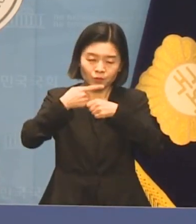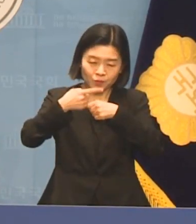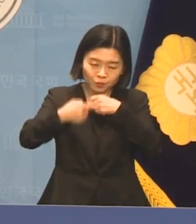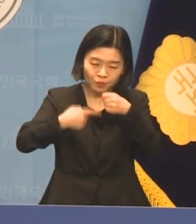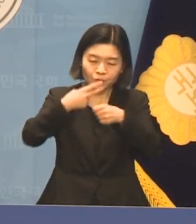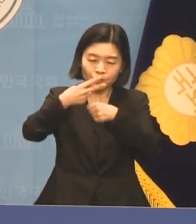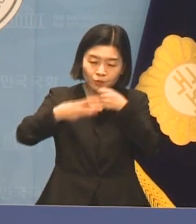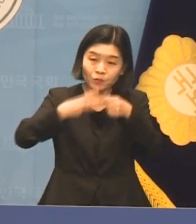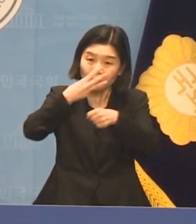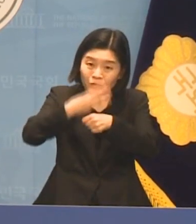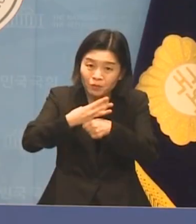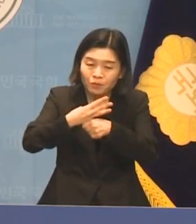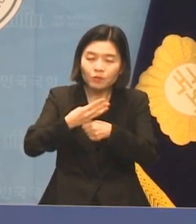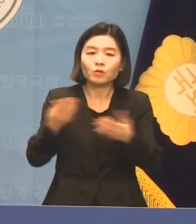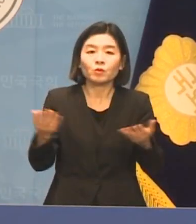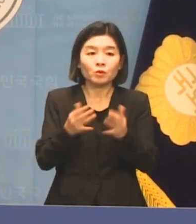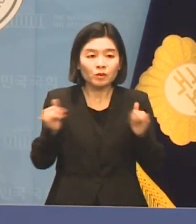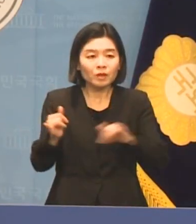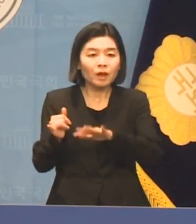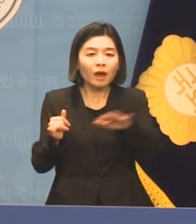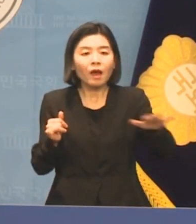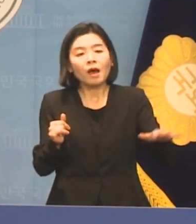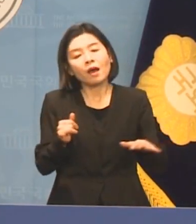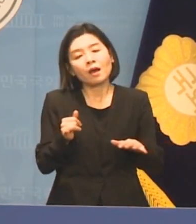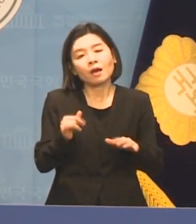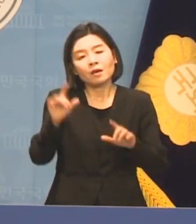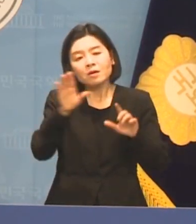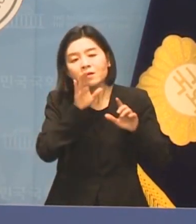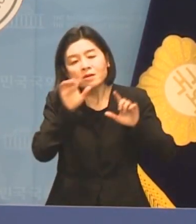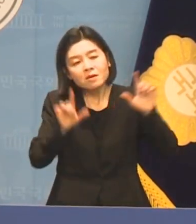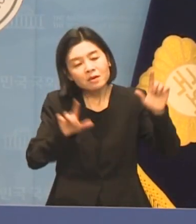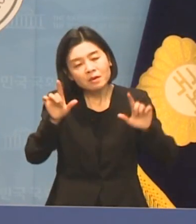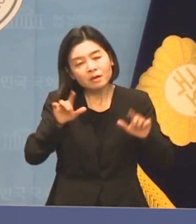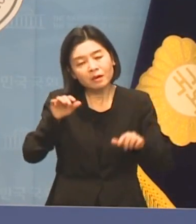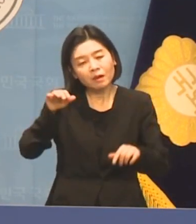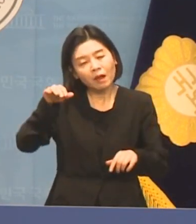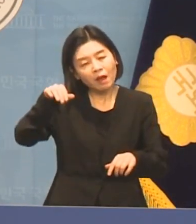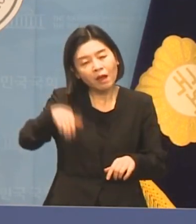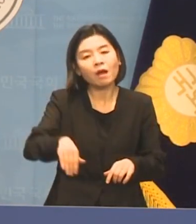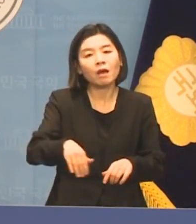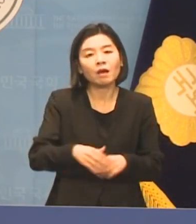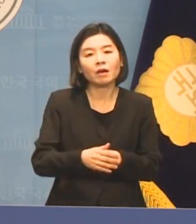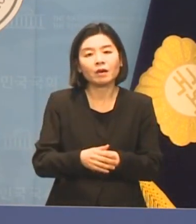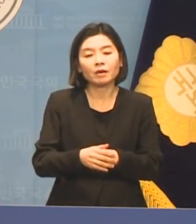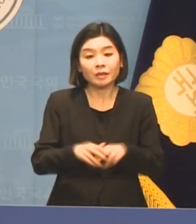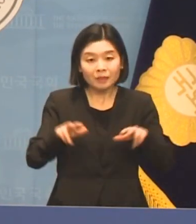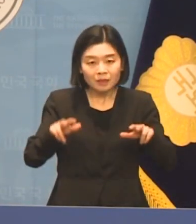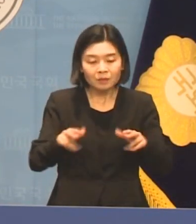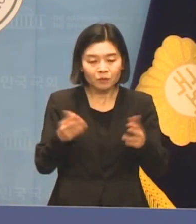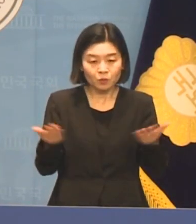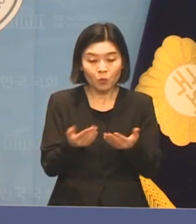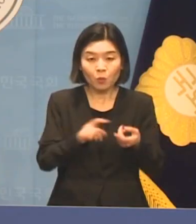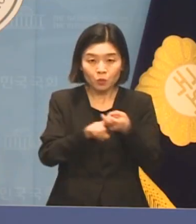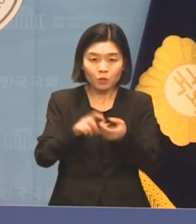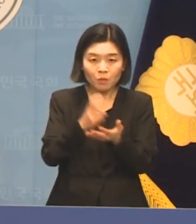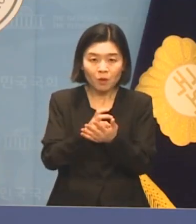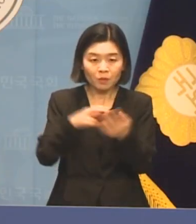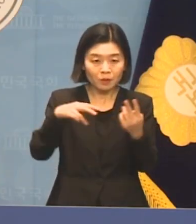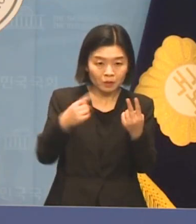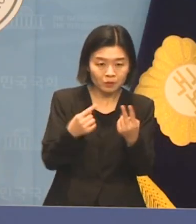현실은 퇴행뿐이었습니다. 노조법 2조 3조 개정이 21대에 이어